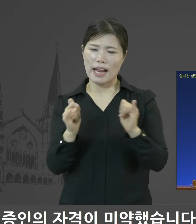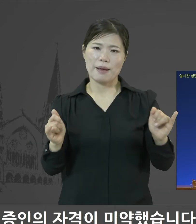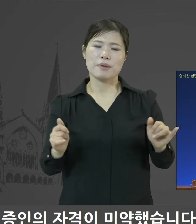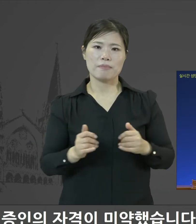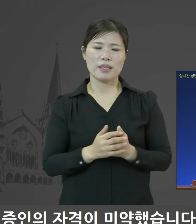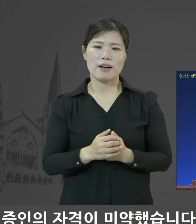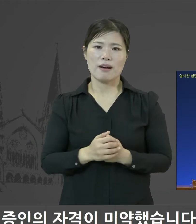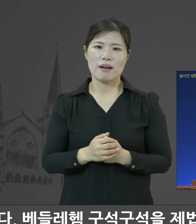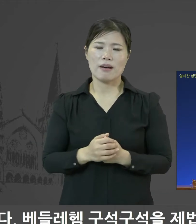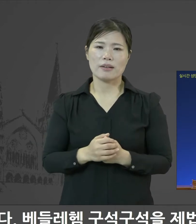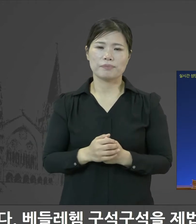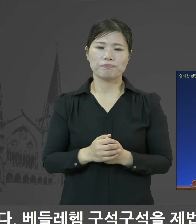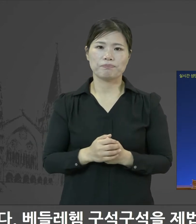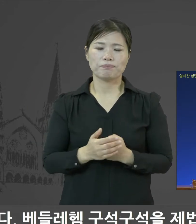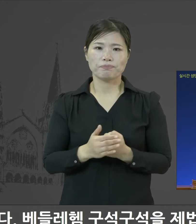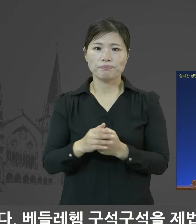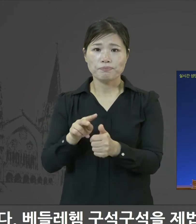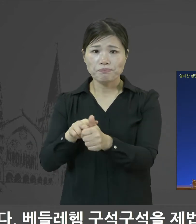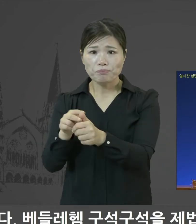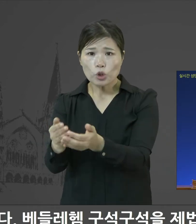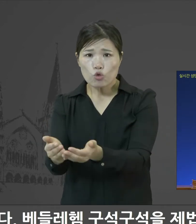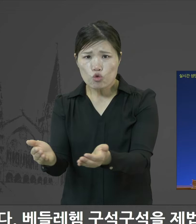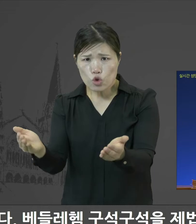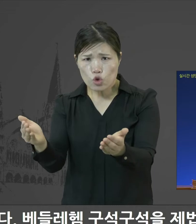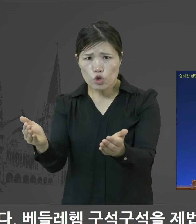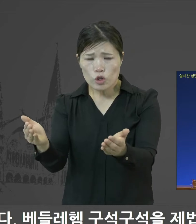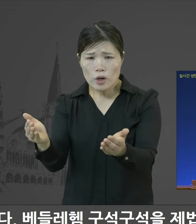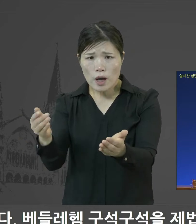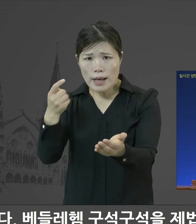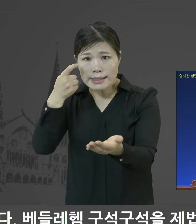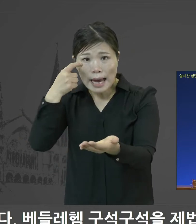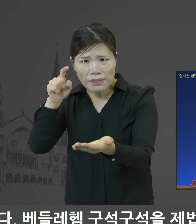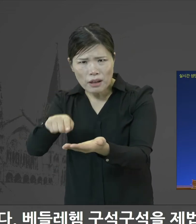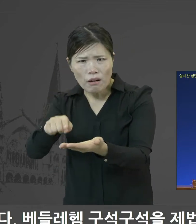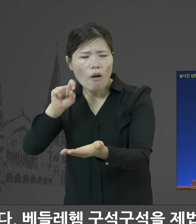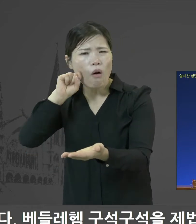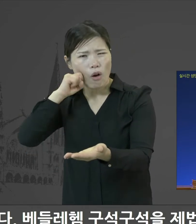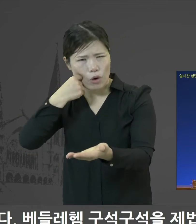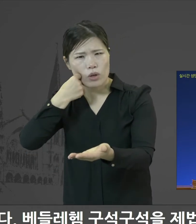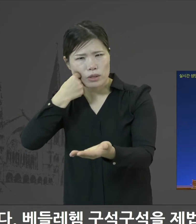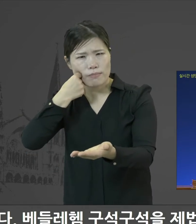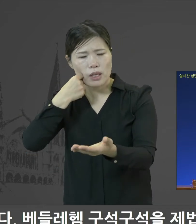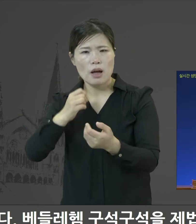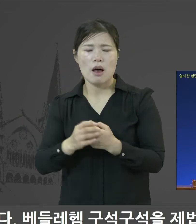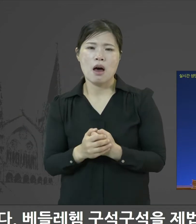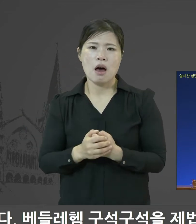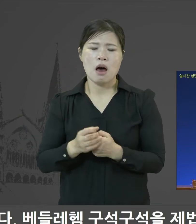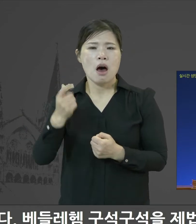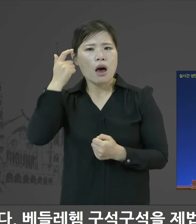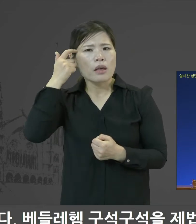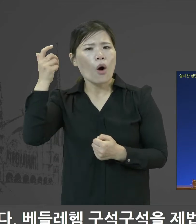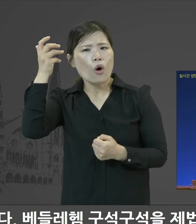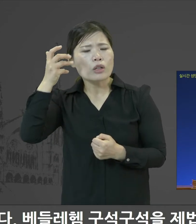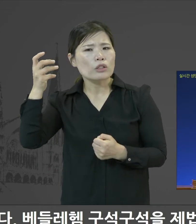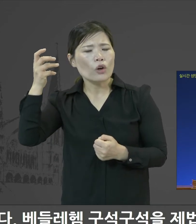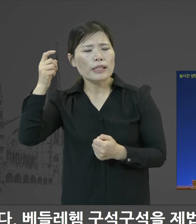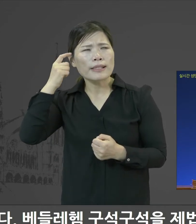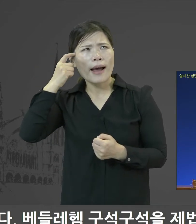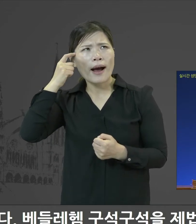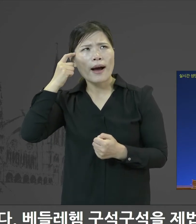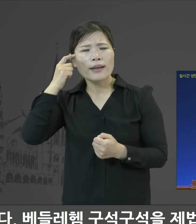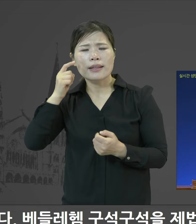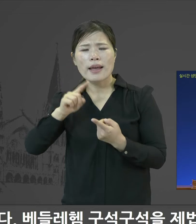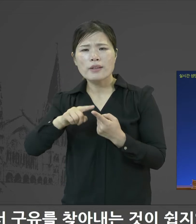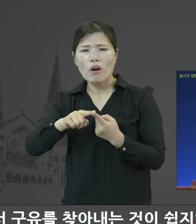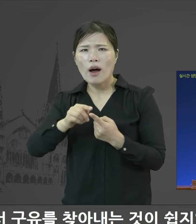사람들이었던 것 같아요. 그래서 구유를 찾아내는 것이 쉽지 않았고 이들의 영적 감각은 구유를 딱 보는